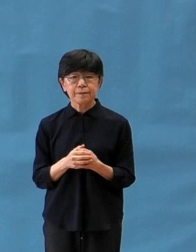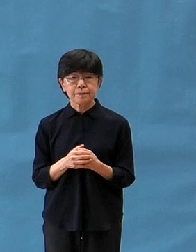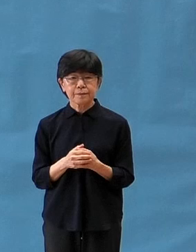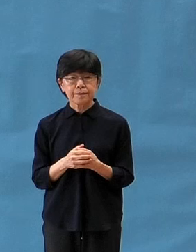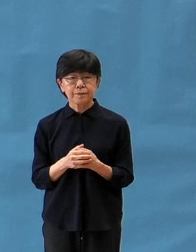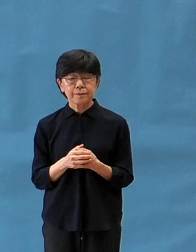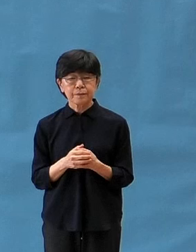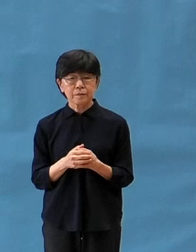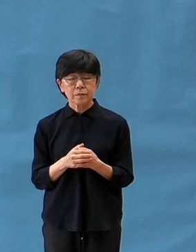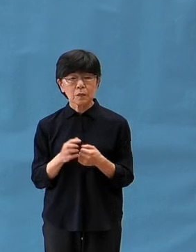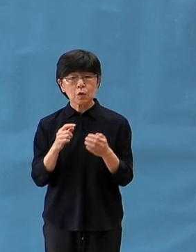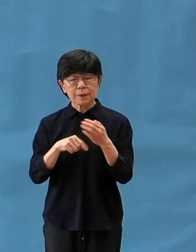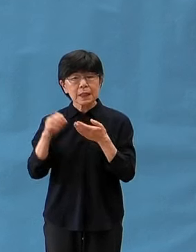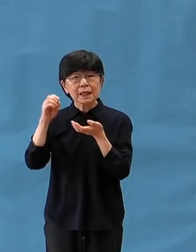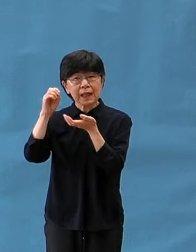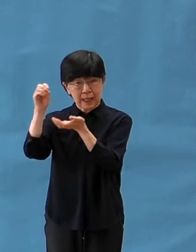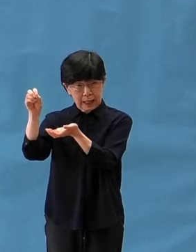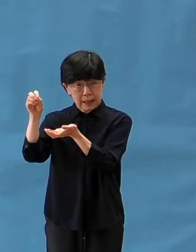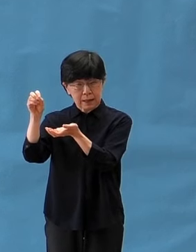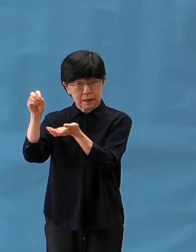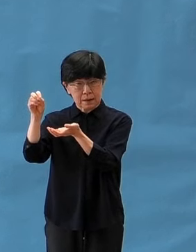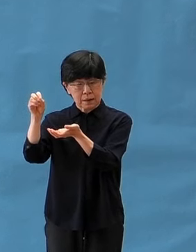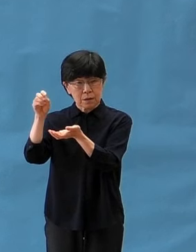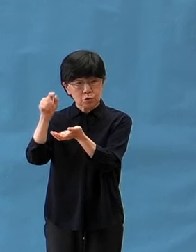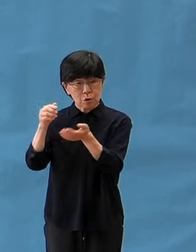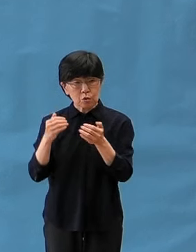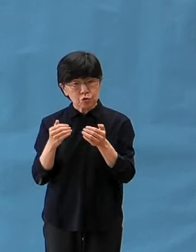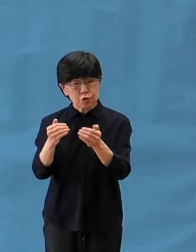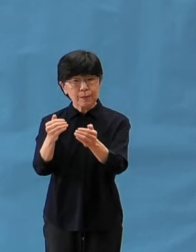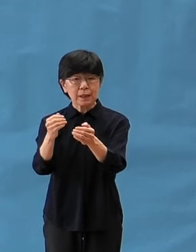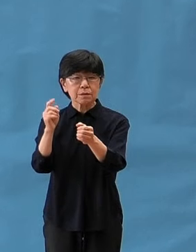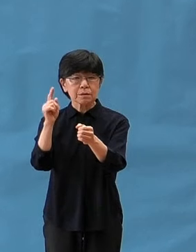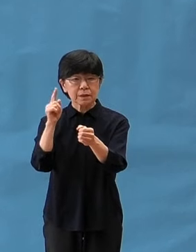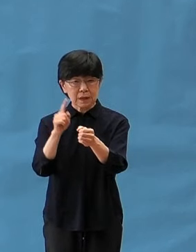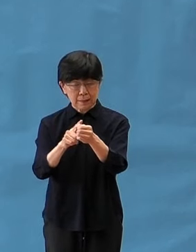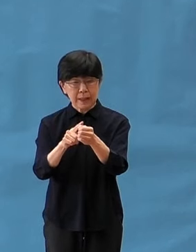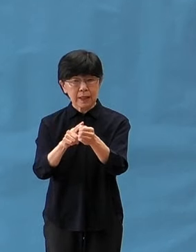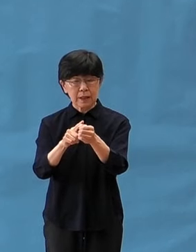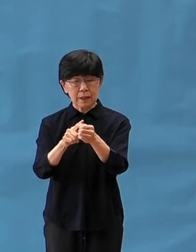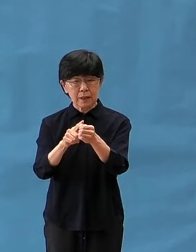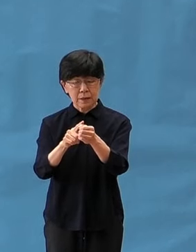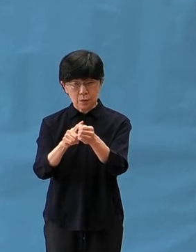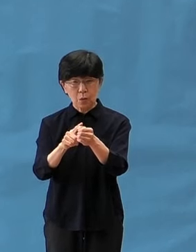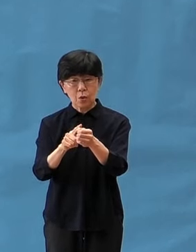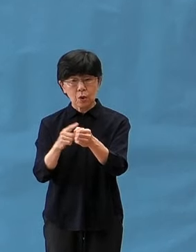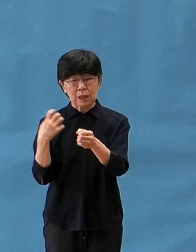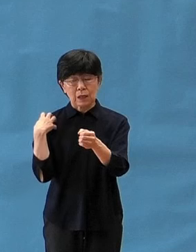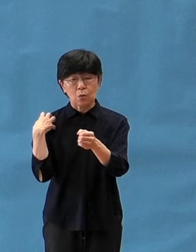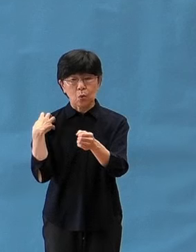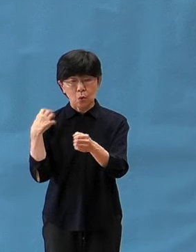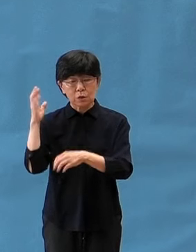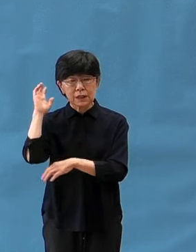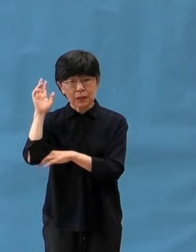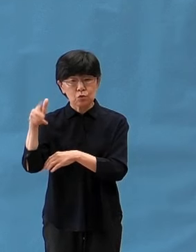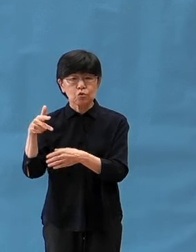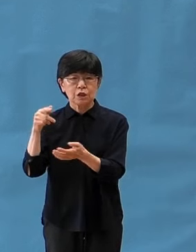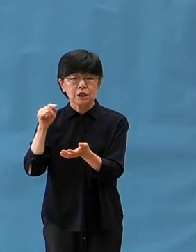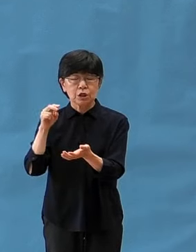提言、そしてそれを進めるための司令塔を政府に作るべきだということ